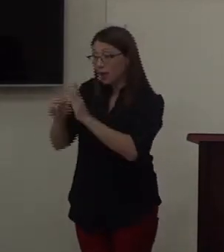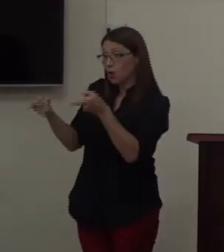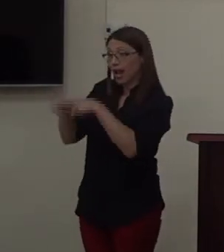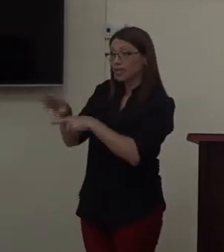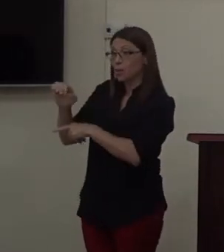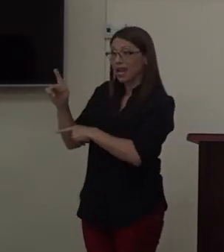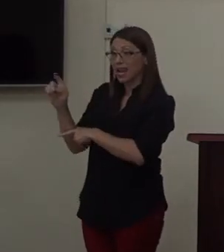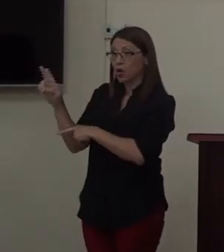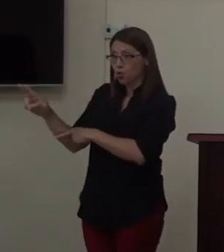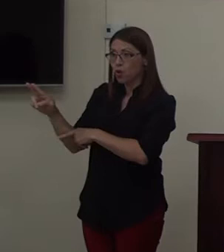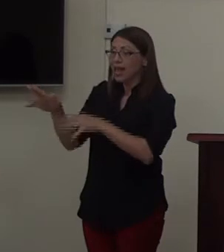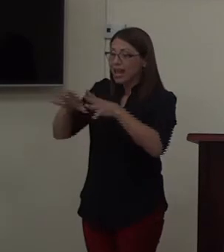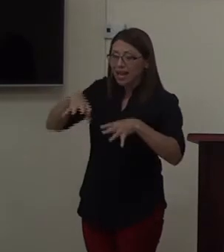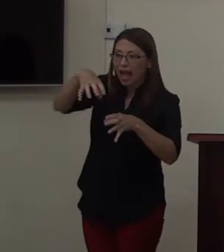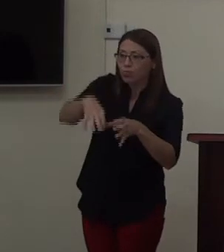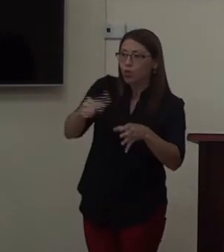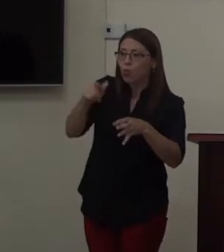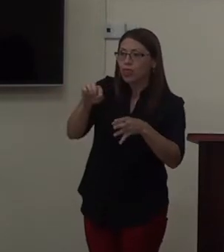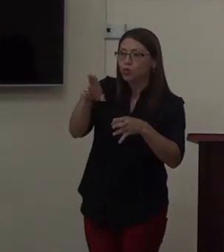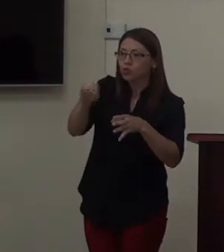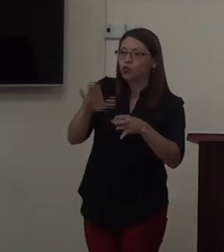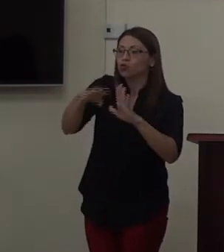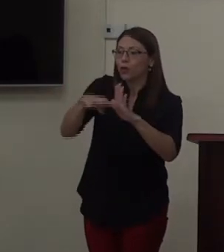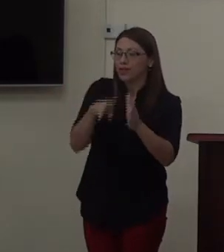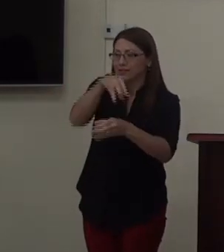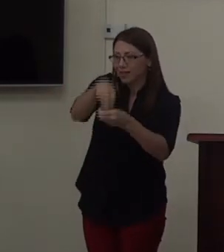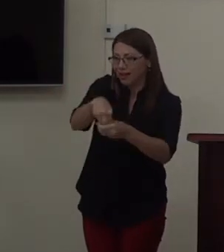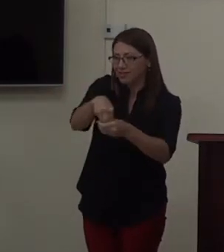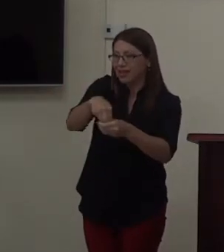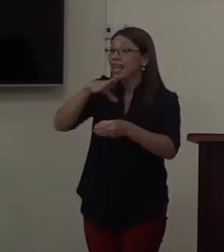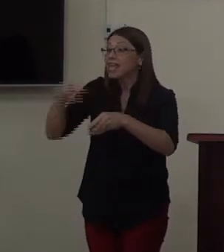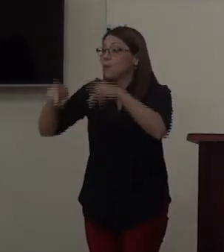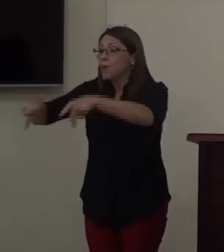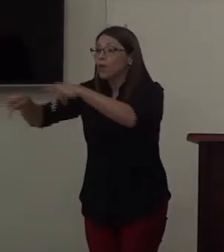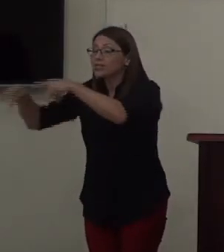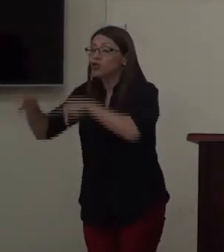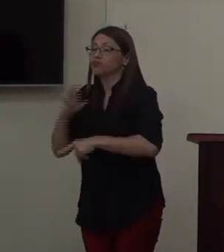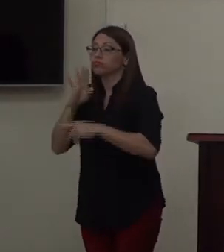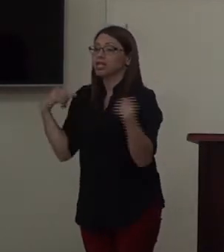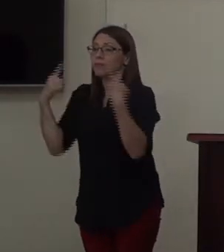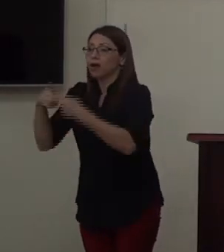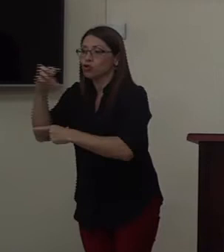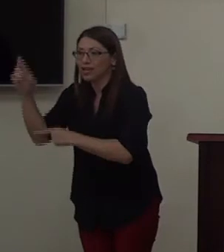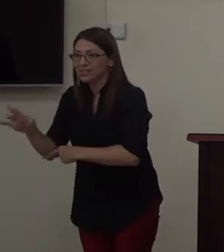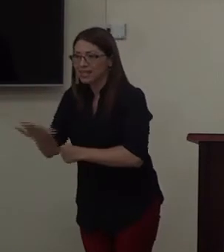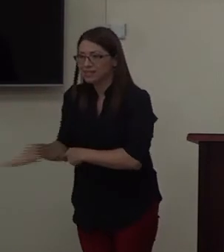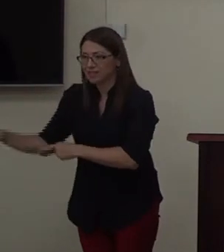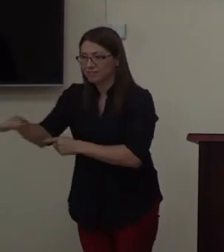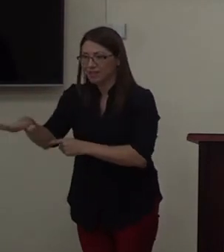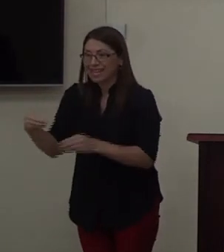el cantón de Guatuso, sus políticas internas, y la población hispano-costarricense, que está